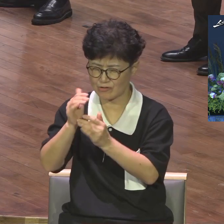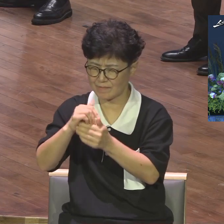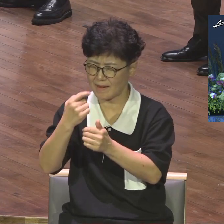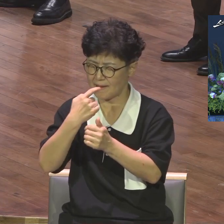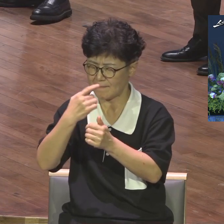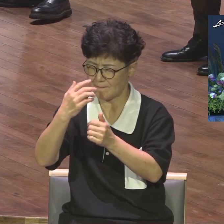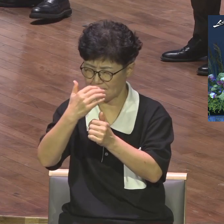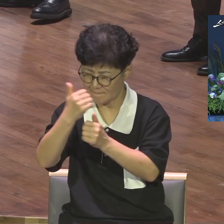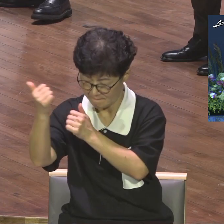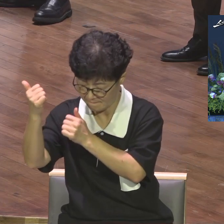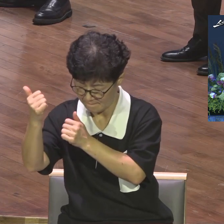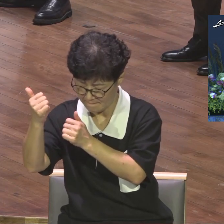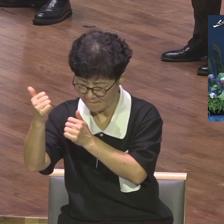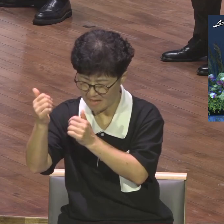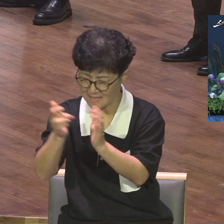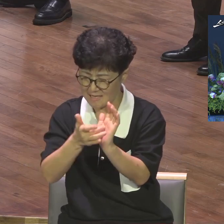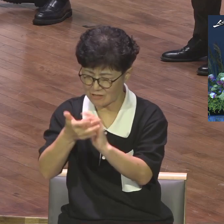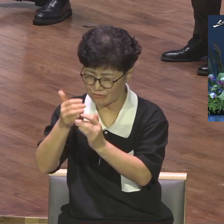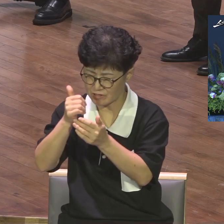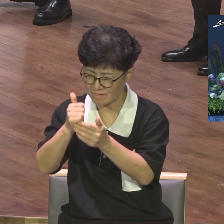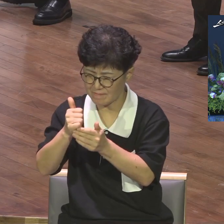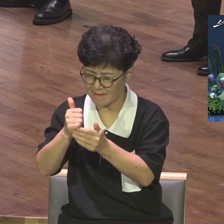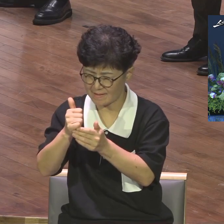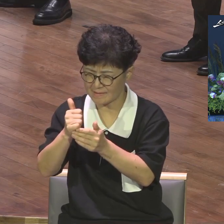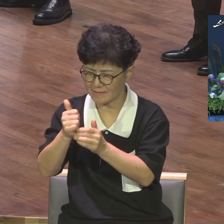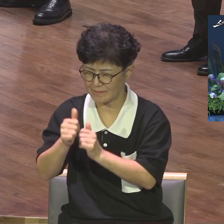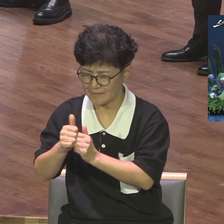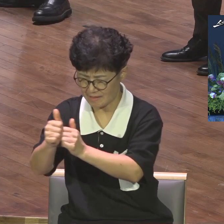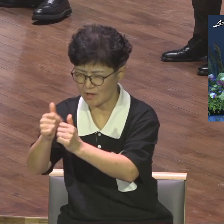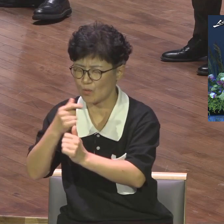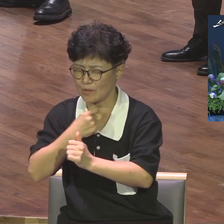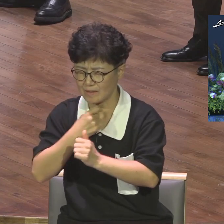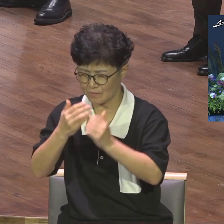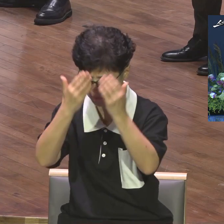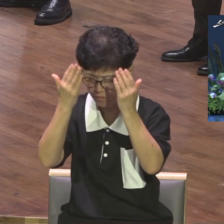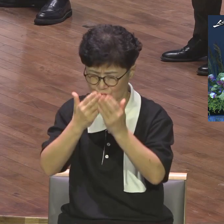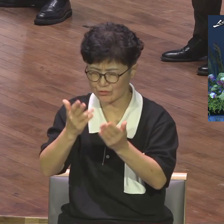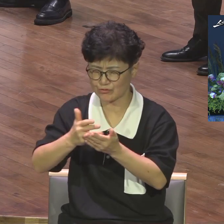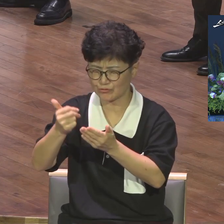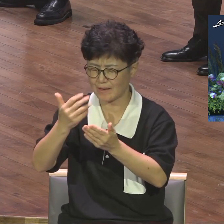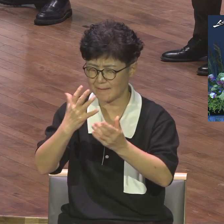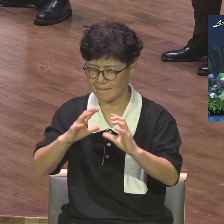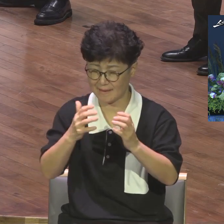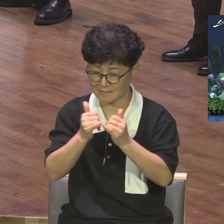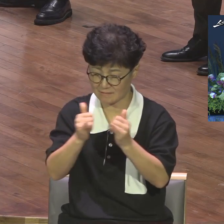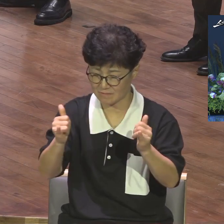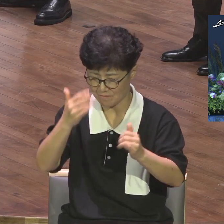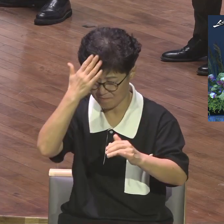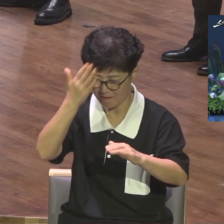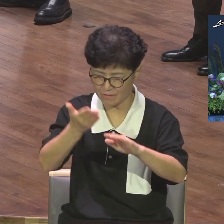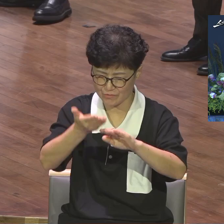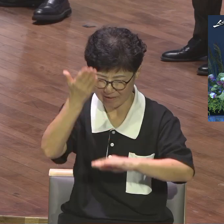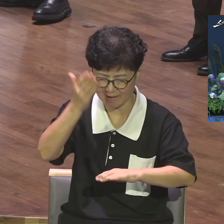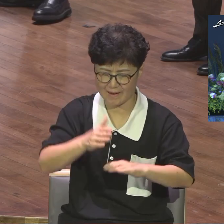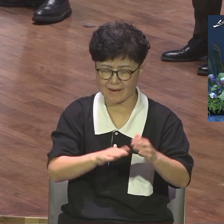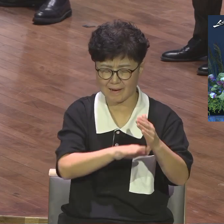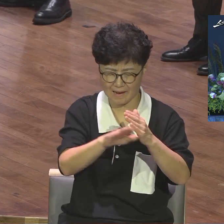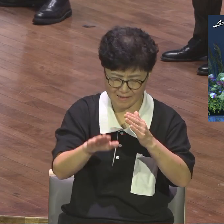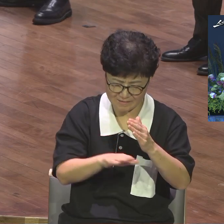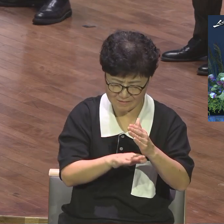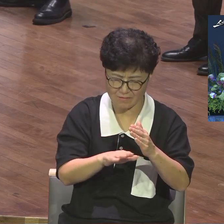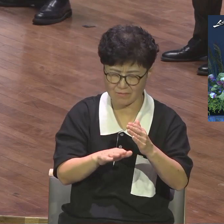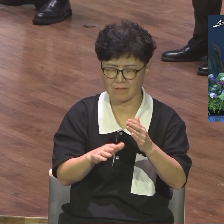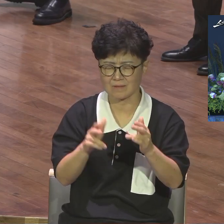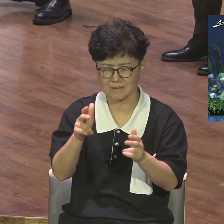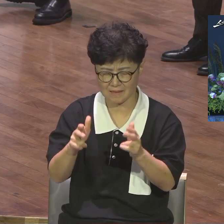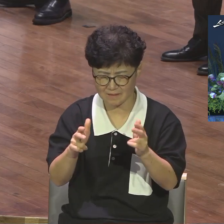삶을 통해 예수님만 증거하기를 소원하는 여기 모인 주의 백성들 머리머리 위에 그의 가정과 자녀와 생업과 소원하는 모든 기도 제목